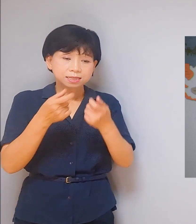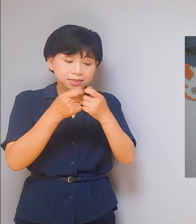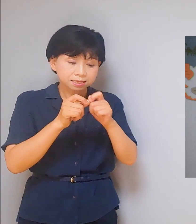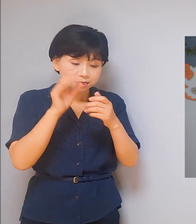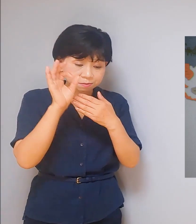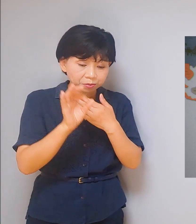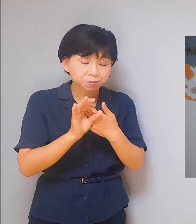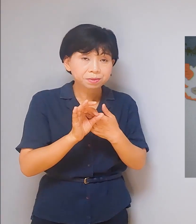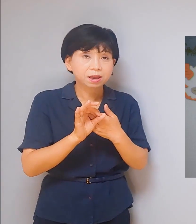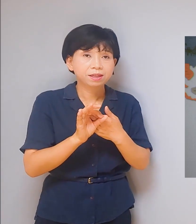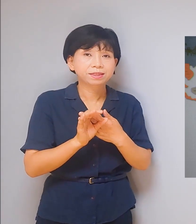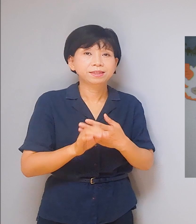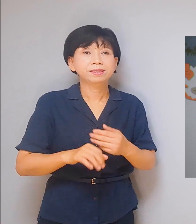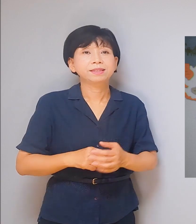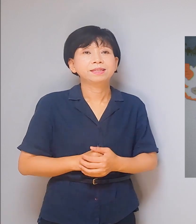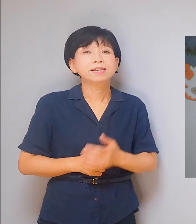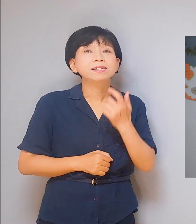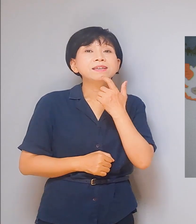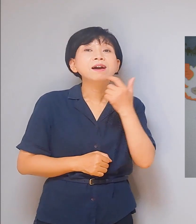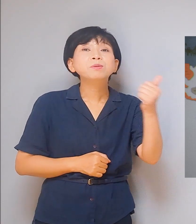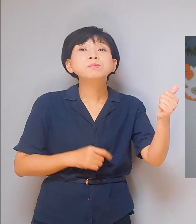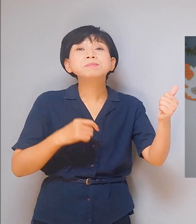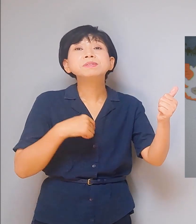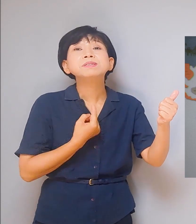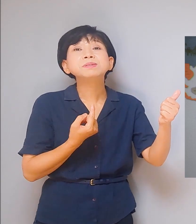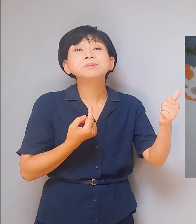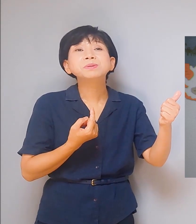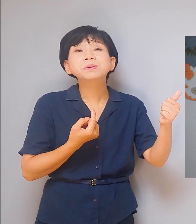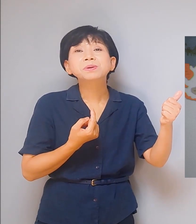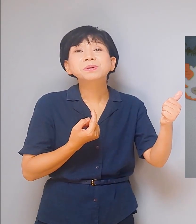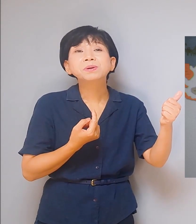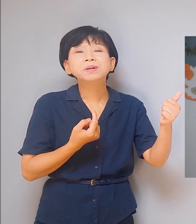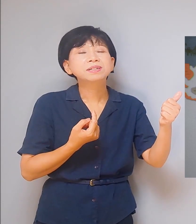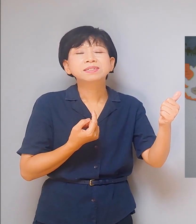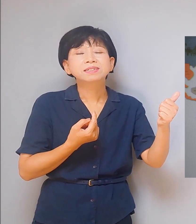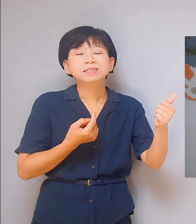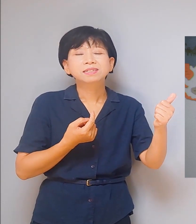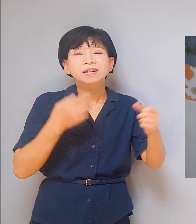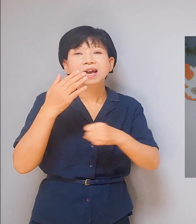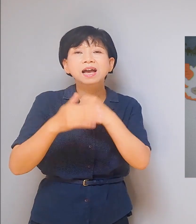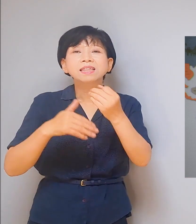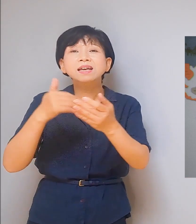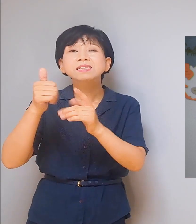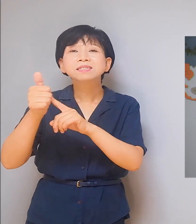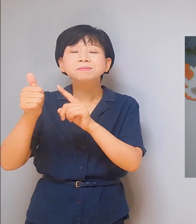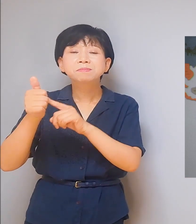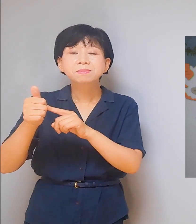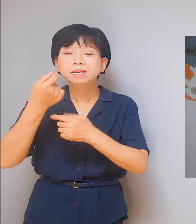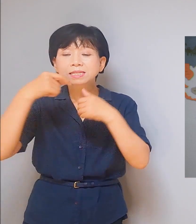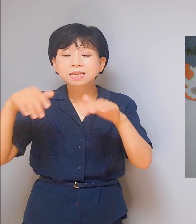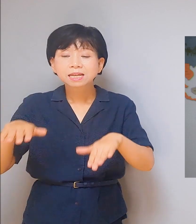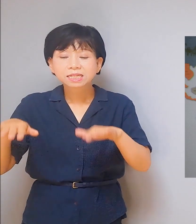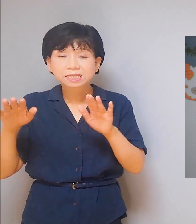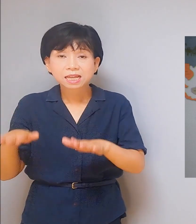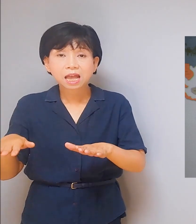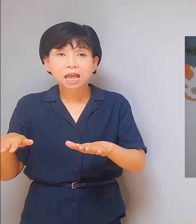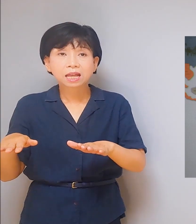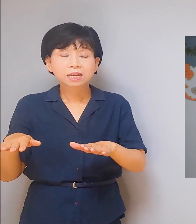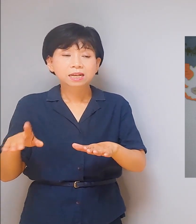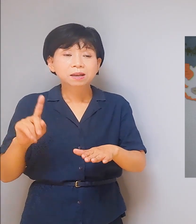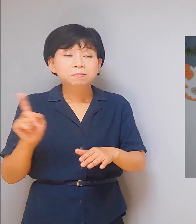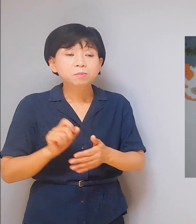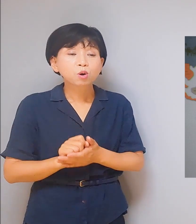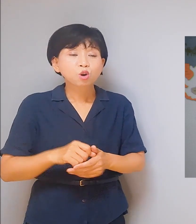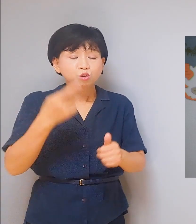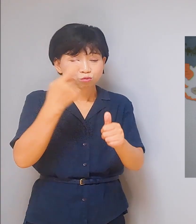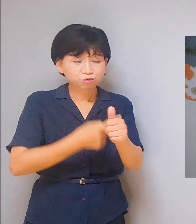다시 말씀드립니다만, 야곱이 하나님의 사자들을 어쩌다가 만난 게 아니고 하나님의